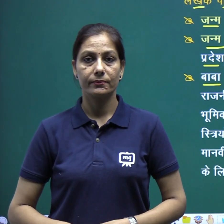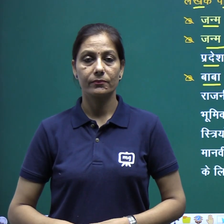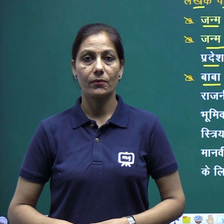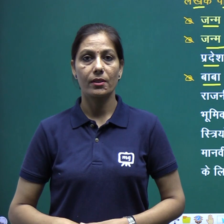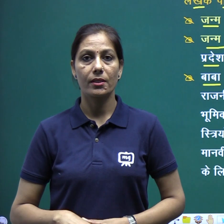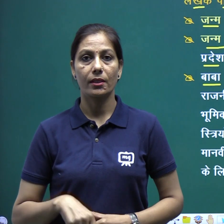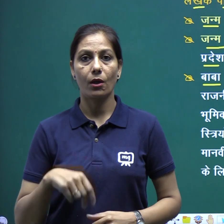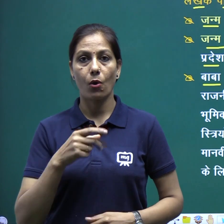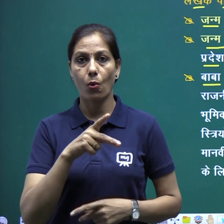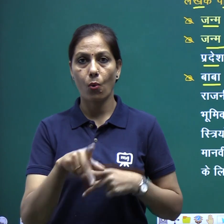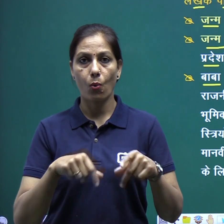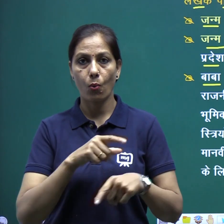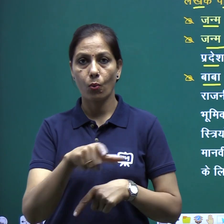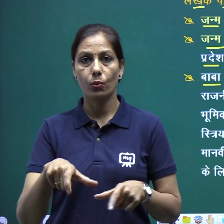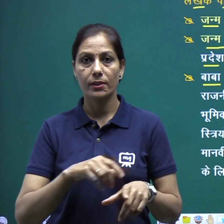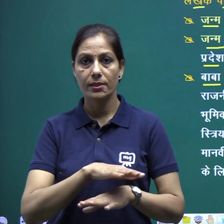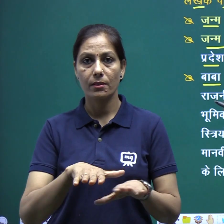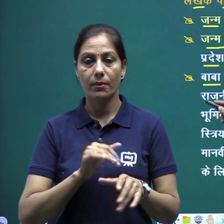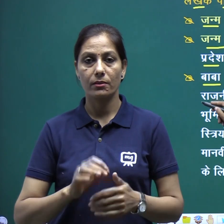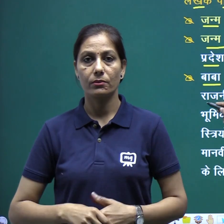समाज और